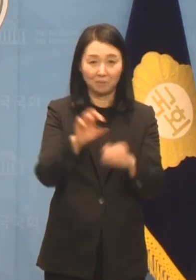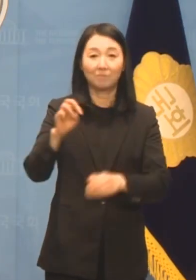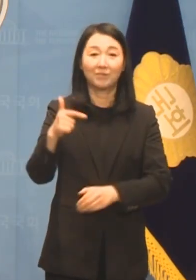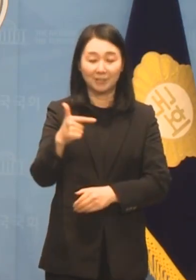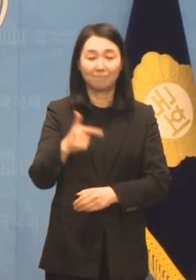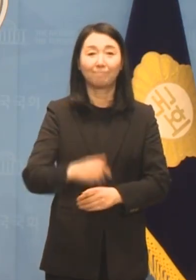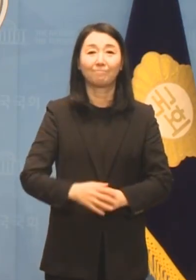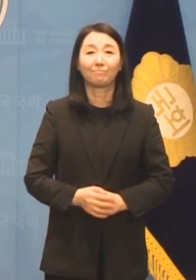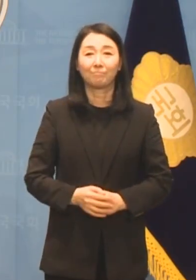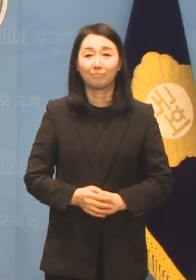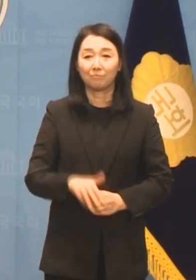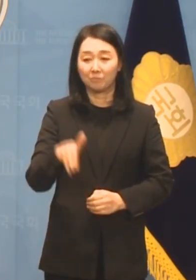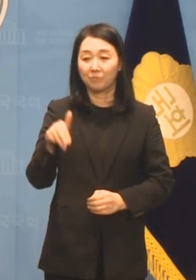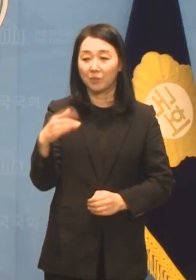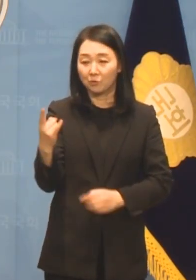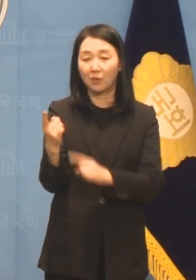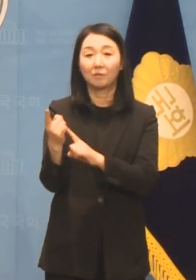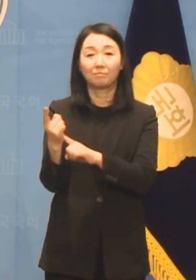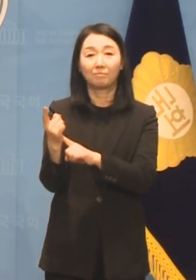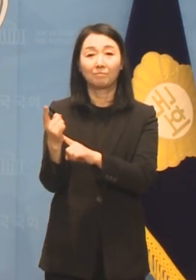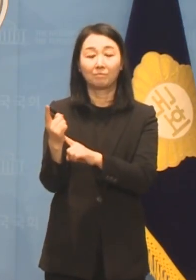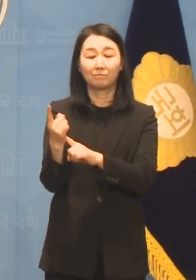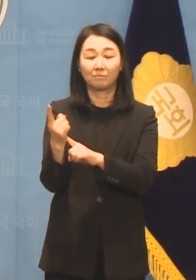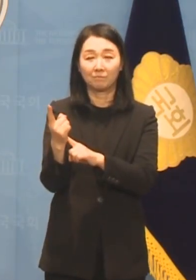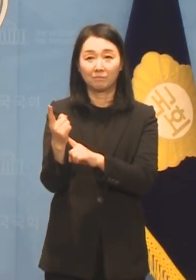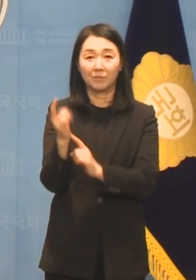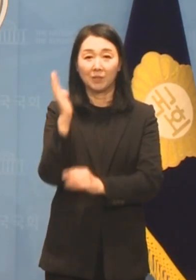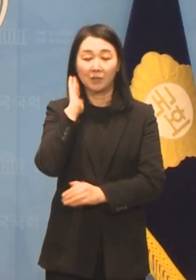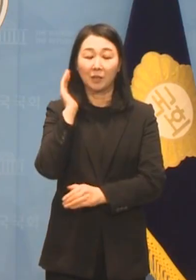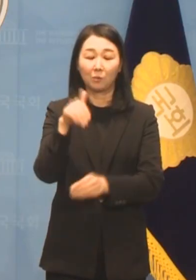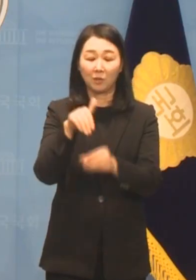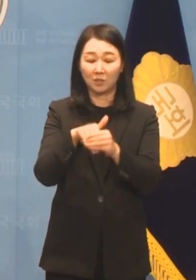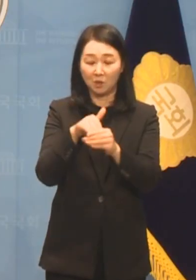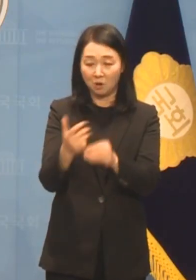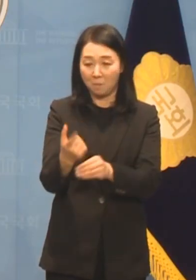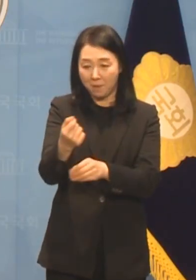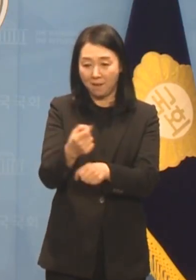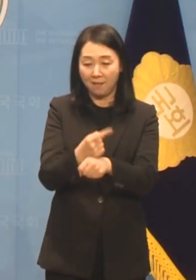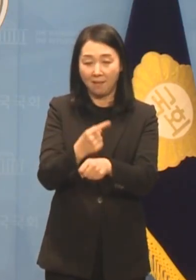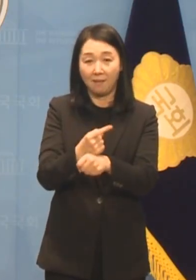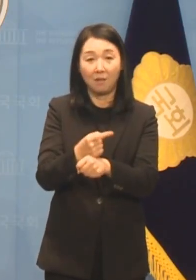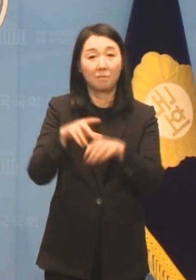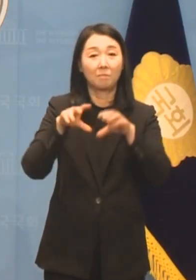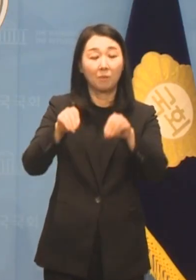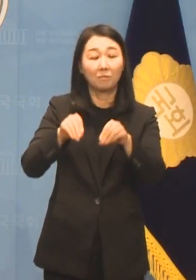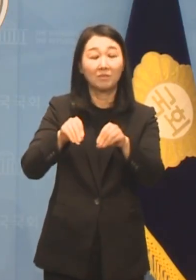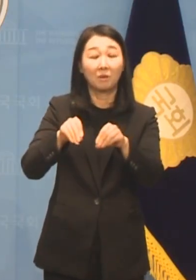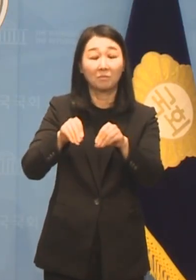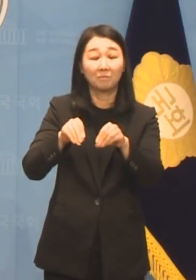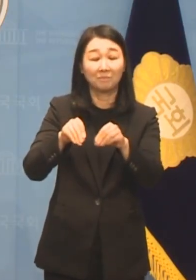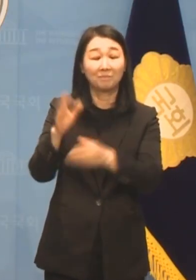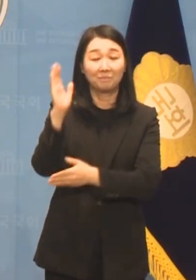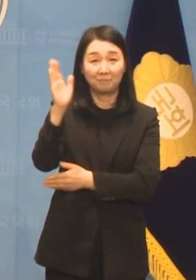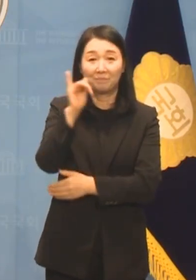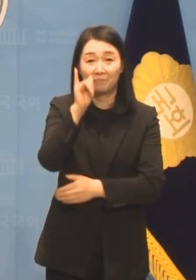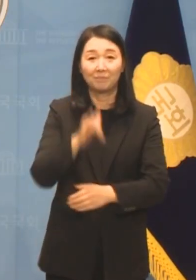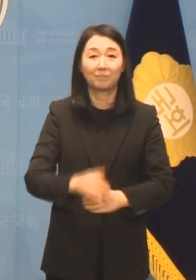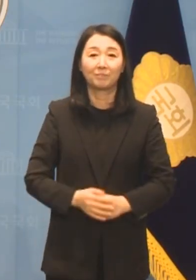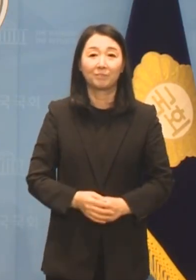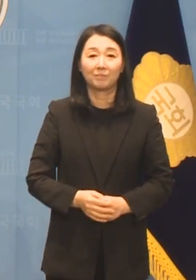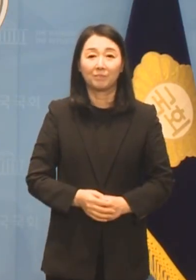최상목 권한대행은 조기 대선 개입을 멈춰라 라는 내용으로 기자회견을 하도록 하겠습니다.